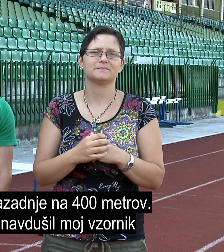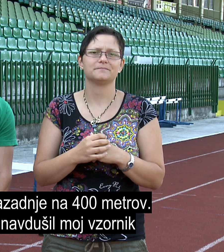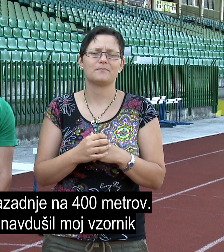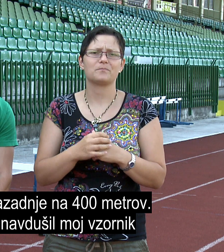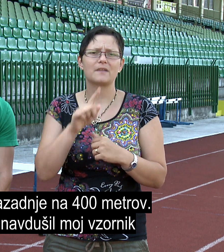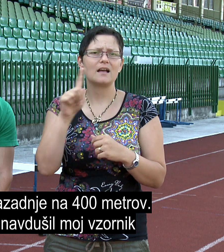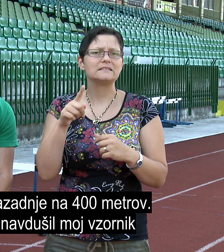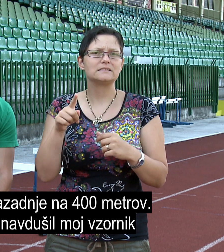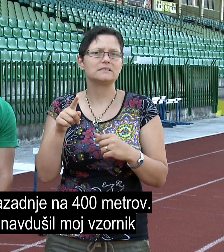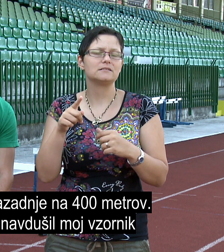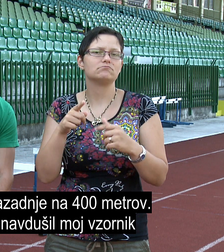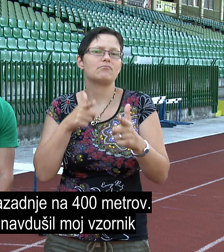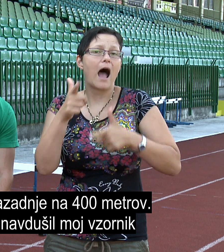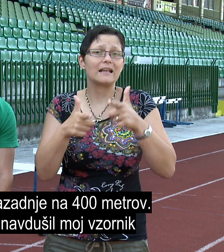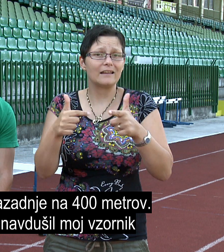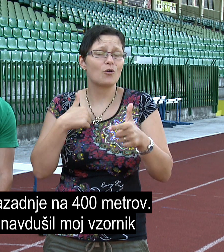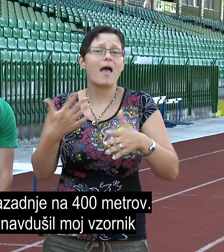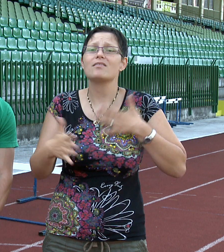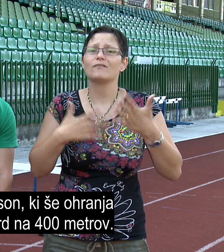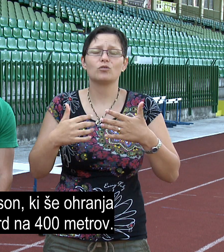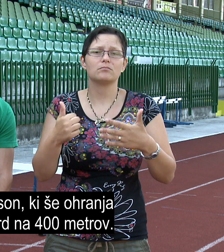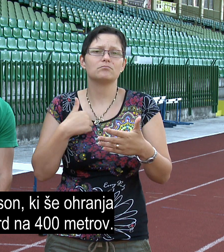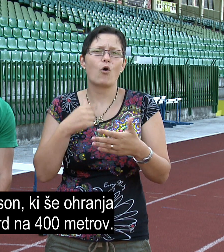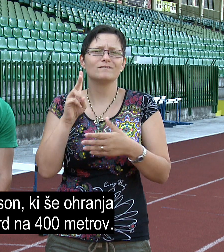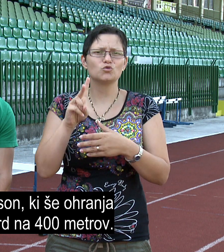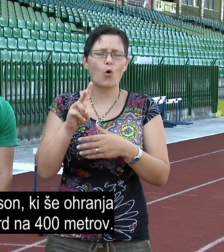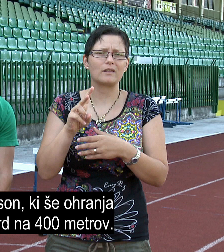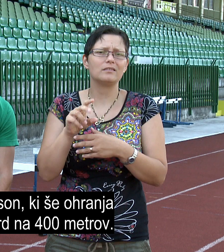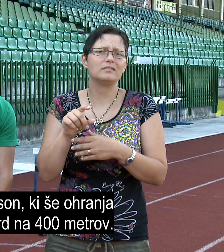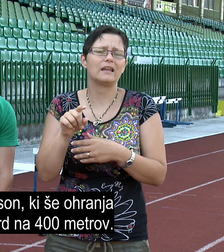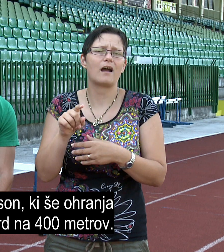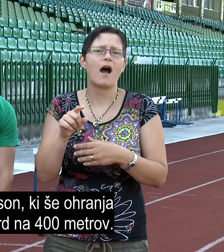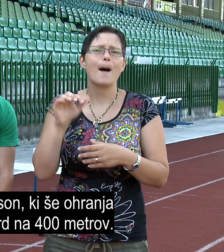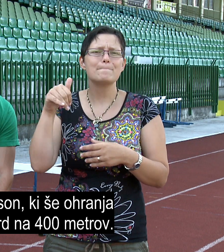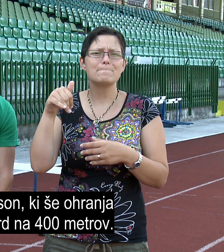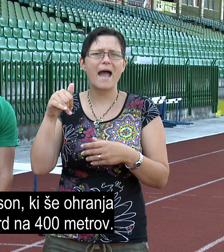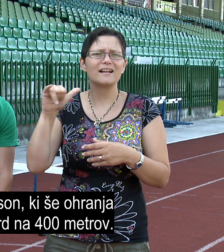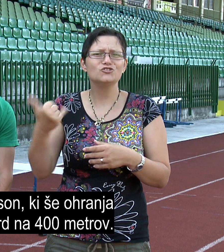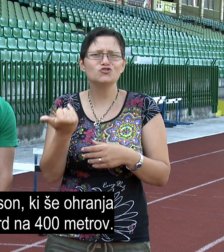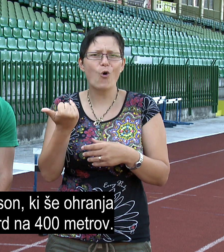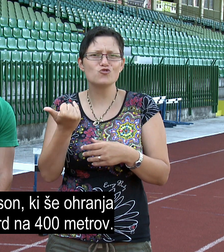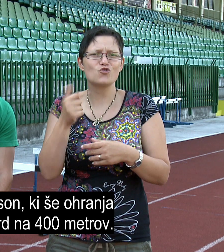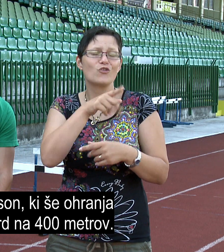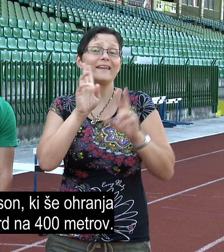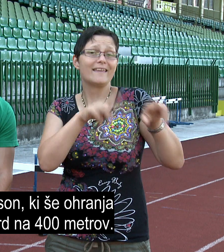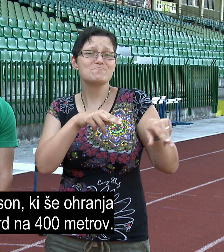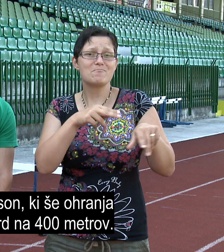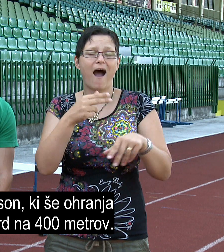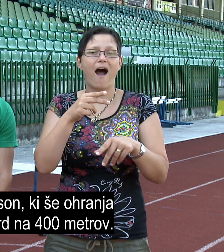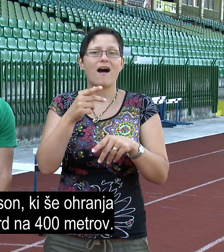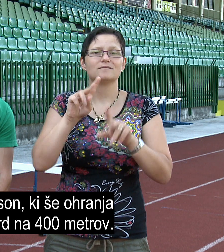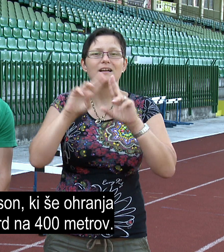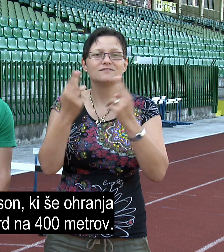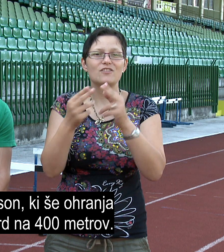Za atletiko me je navdušil moj vzornik Michael Johnson, ki tudi drži svetovni rekord na